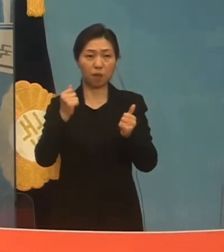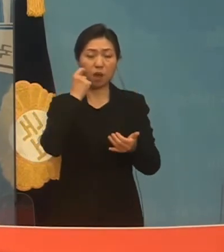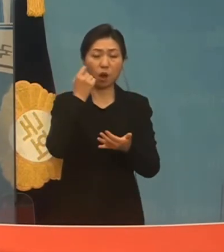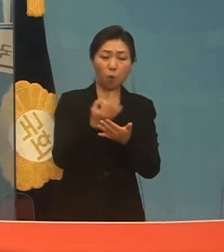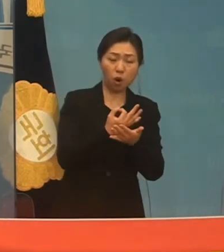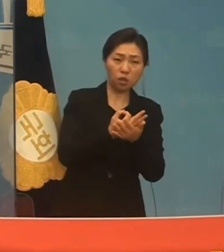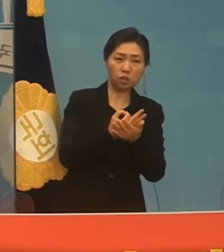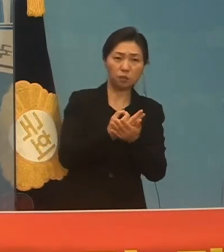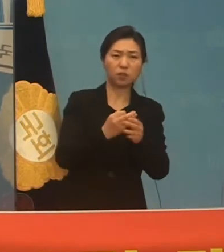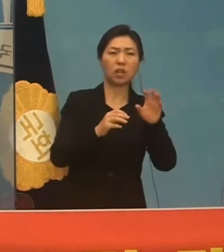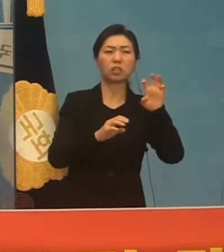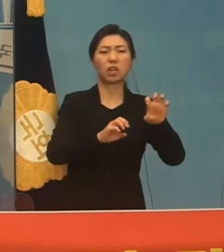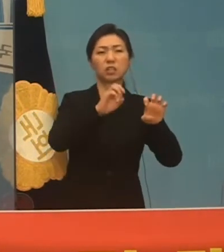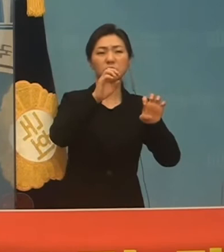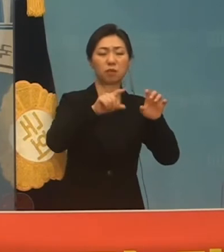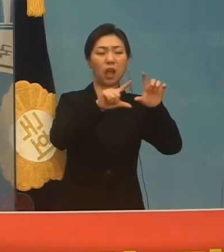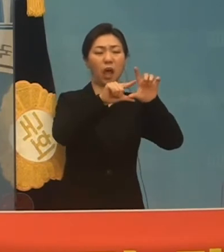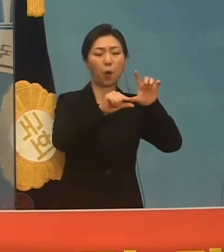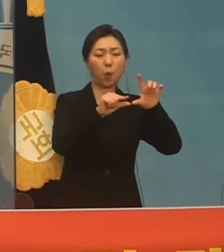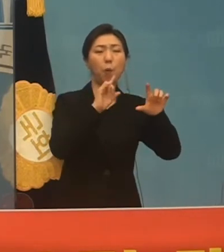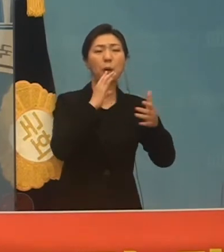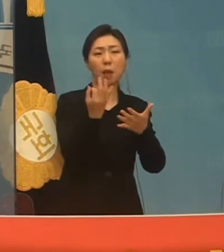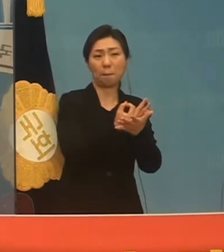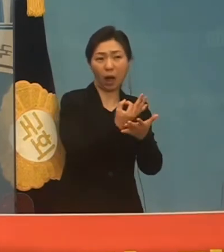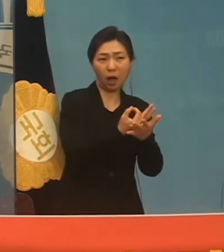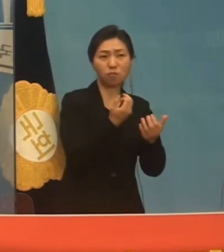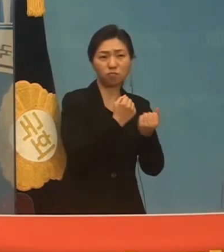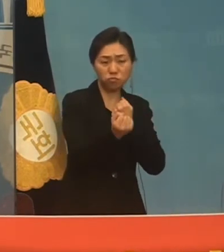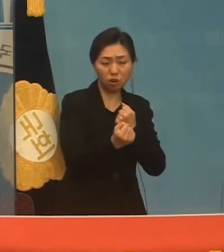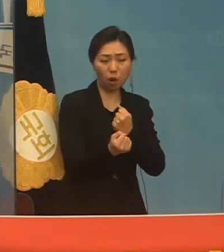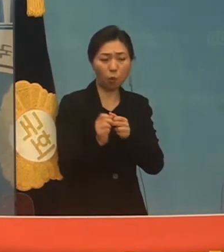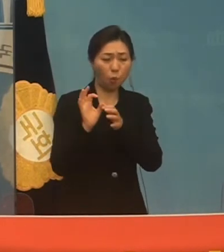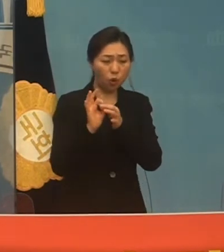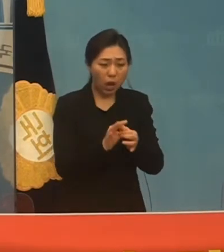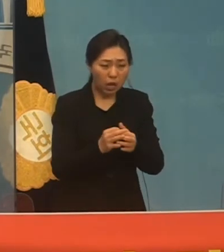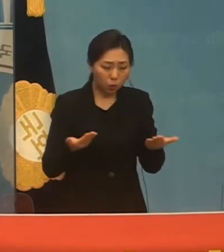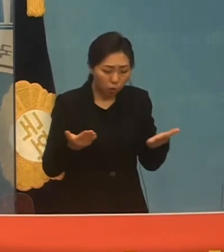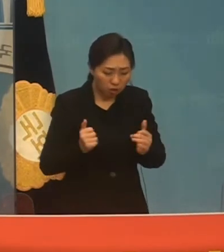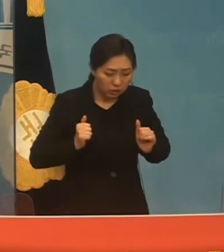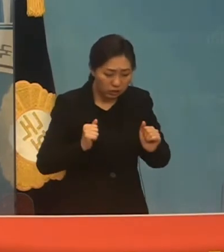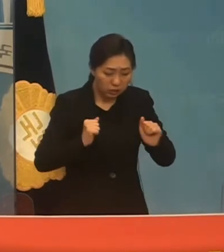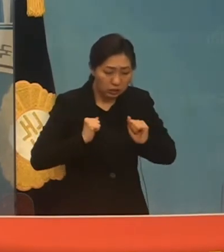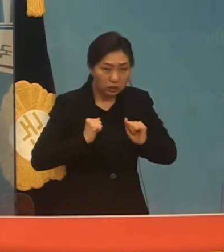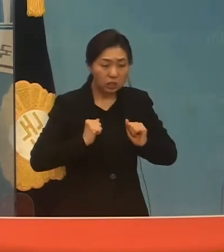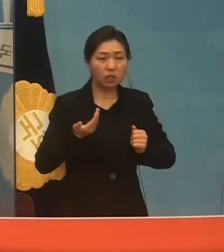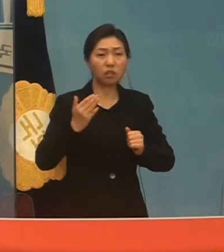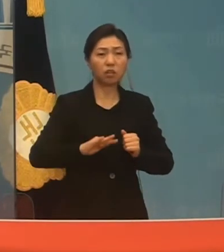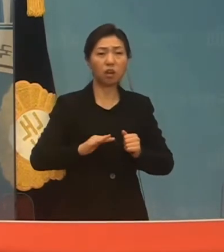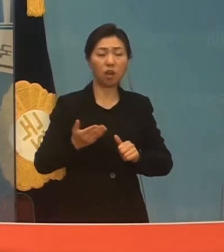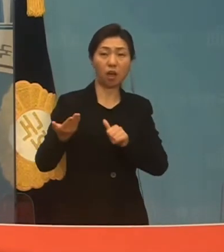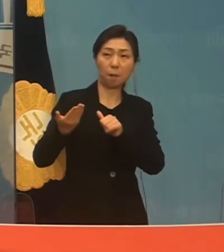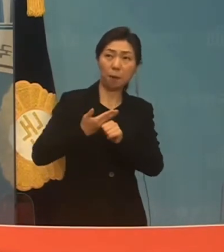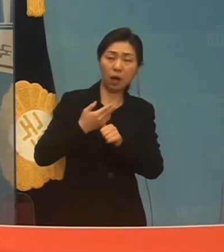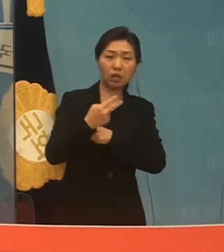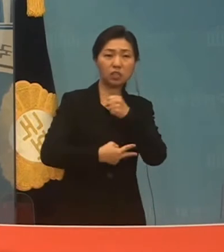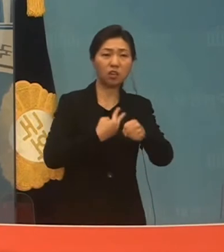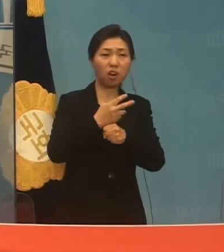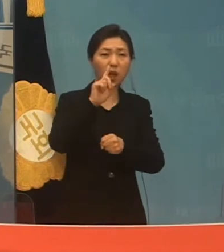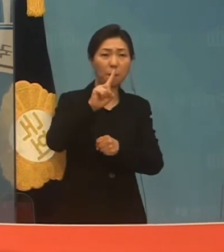넘게 일해온 노동자들은 2년마다 가정으로 날아오는 해고 통지서에 본인뿐만